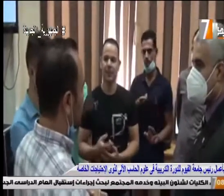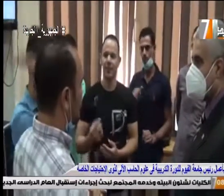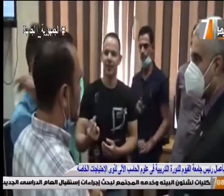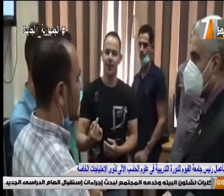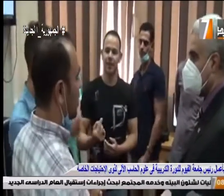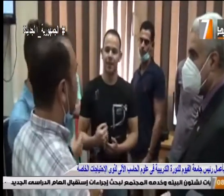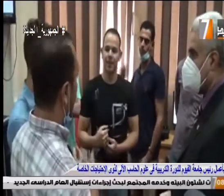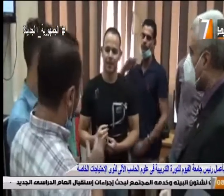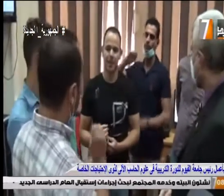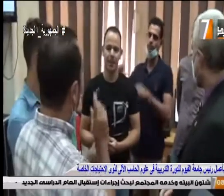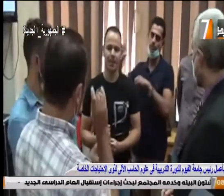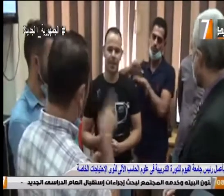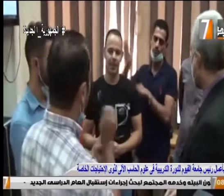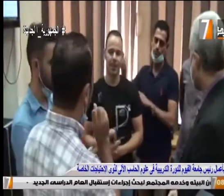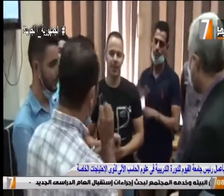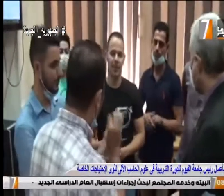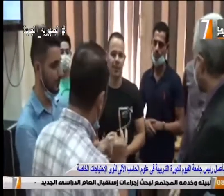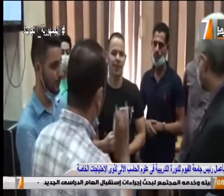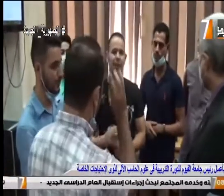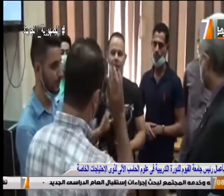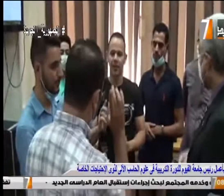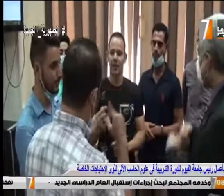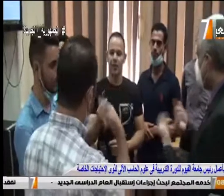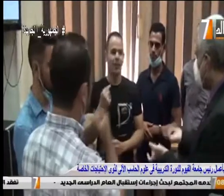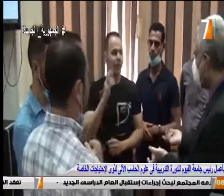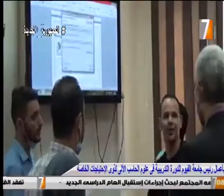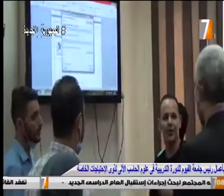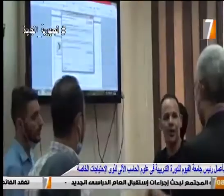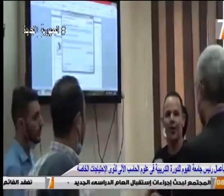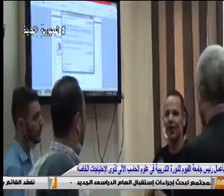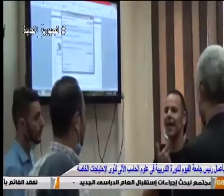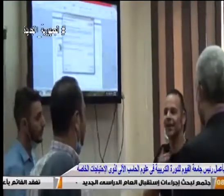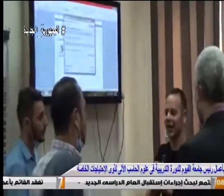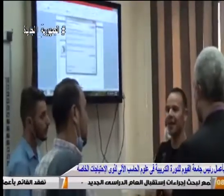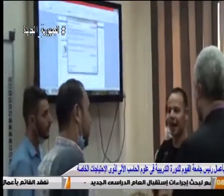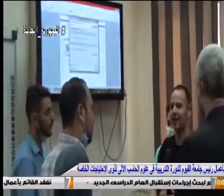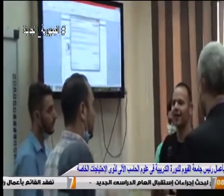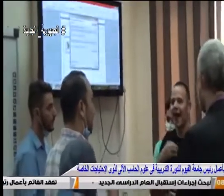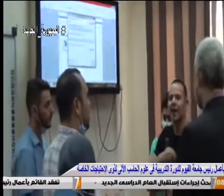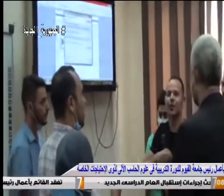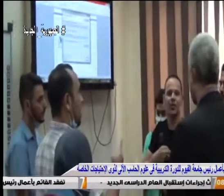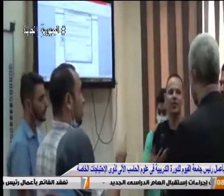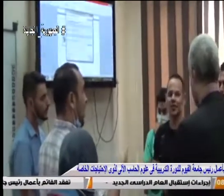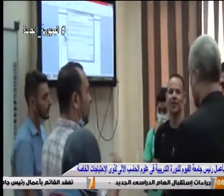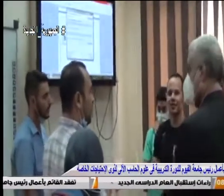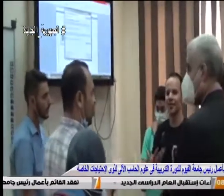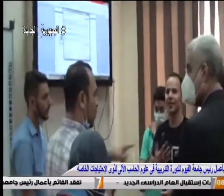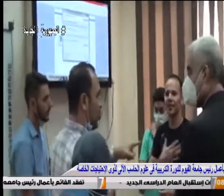بتكريم الطالب محمد عماد الدين محمد الحاصل على المركز الأول على مستوى محافظة الفيوم بالشعبة الأدبية بالثانوية